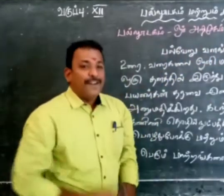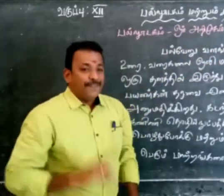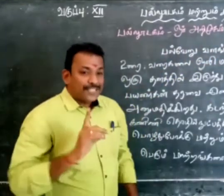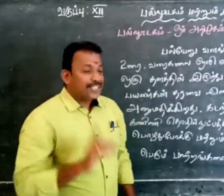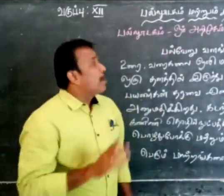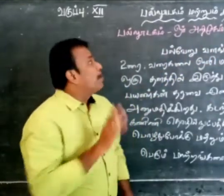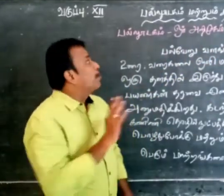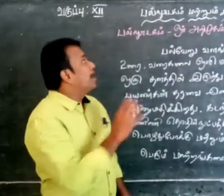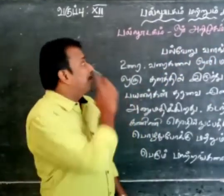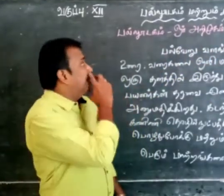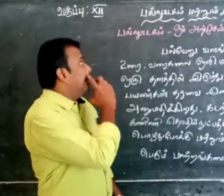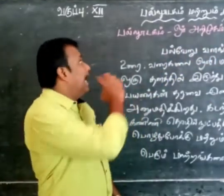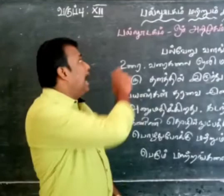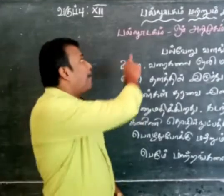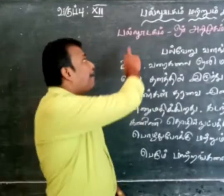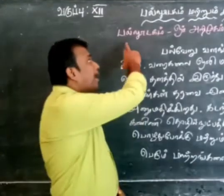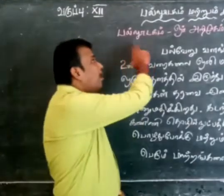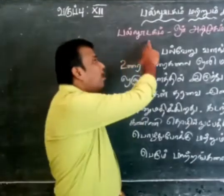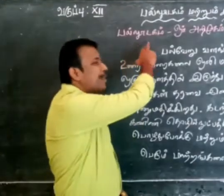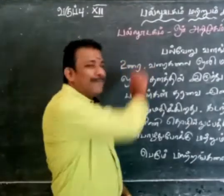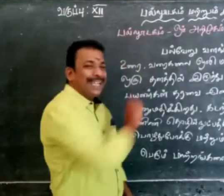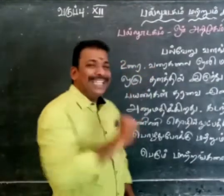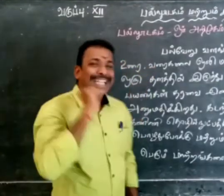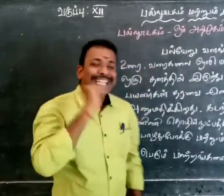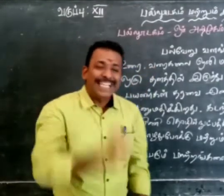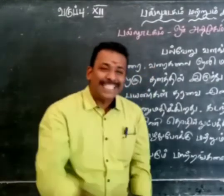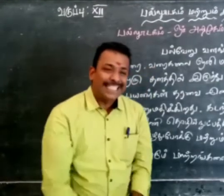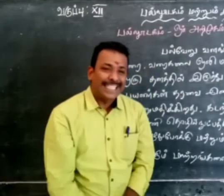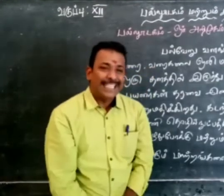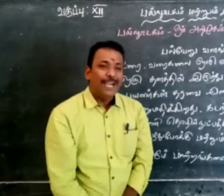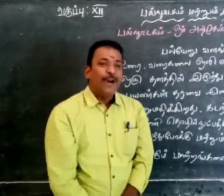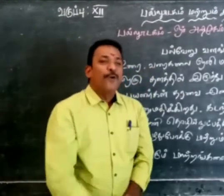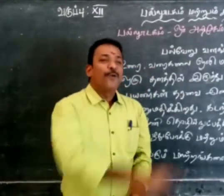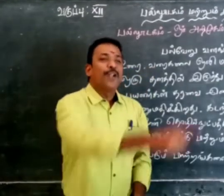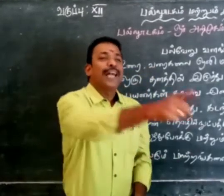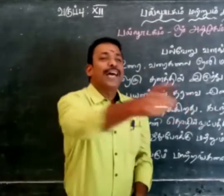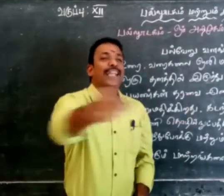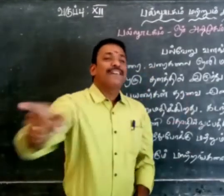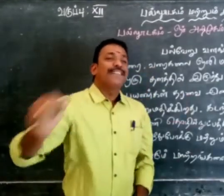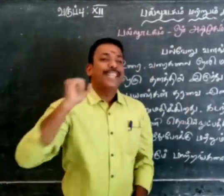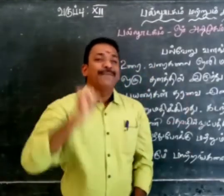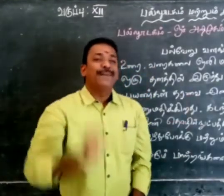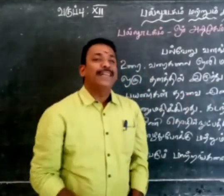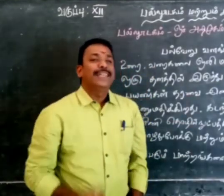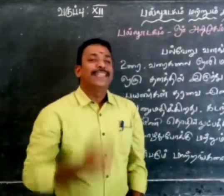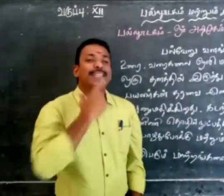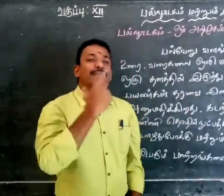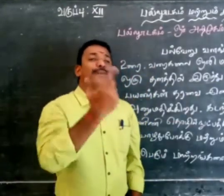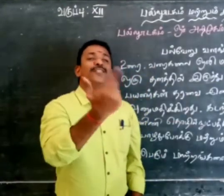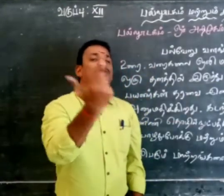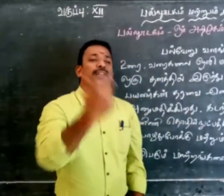ஃபஸ்ட் முதல்ல பார்த்தீங்கன்னா பல்லூடகம்னா என்ன? உங்களை யாருக்காவது தெரியுமா? தெரிஞ்ச பதில் சொல்லுங்கள்.